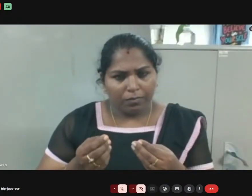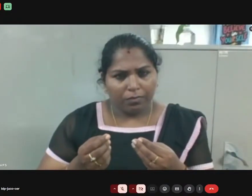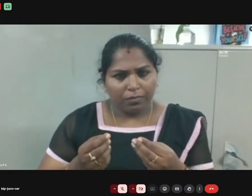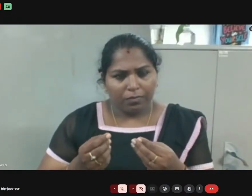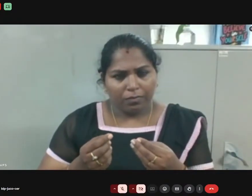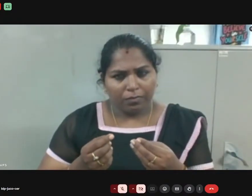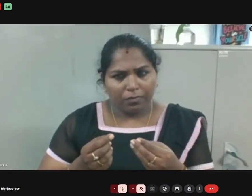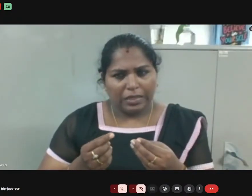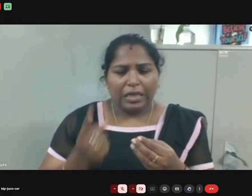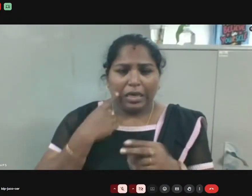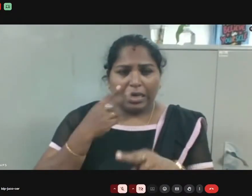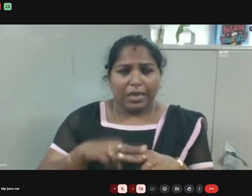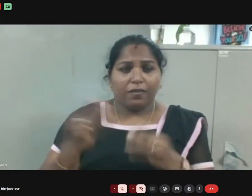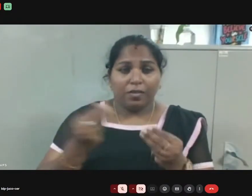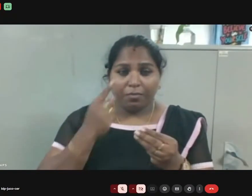ആയിട്ട്